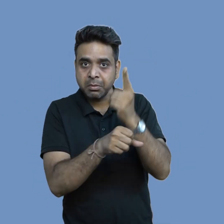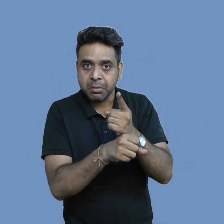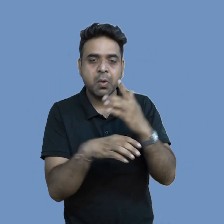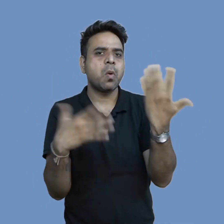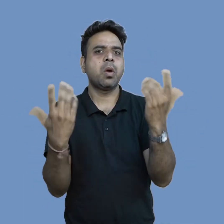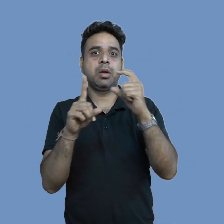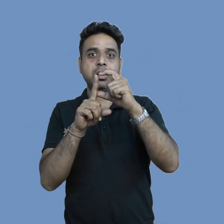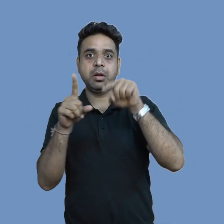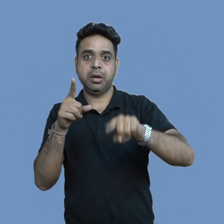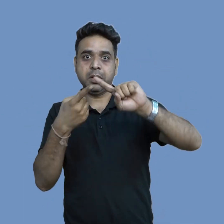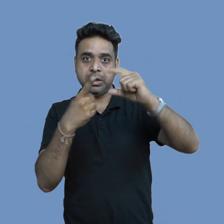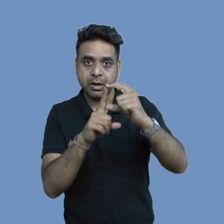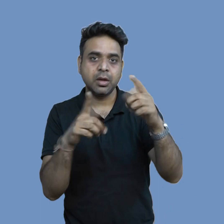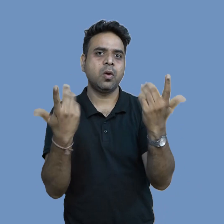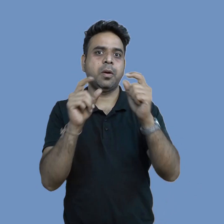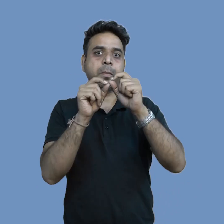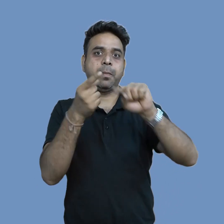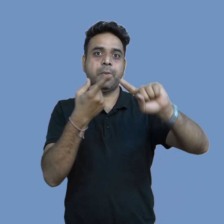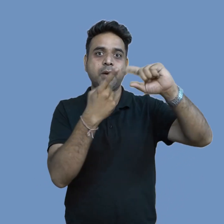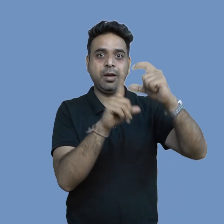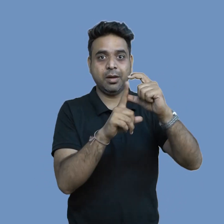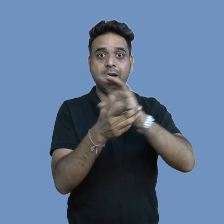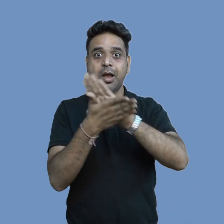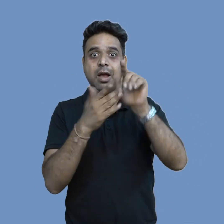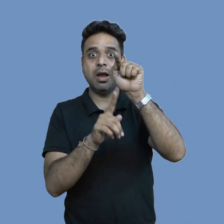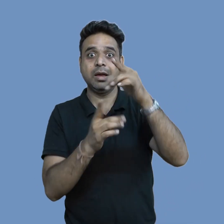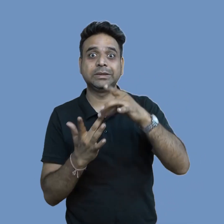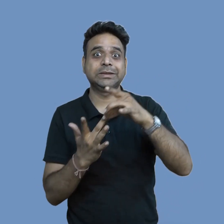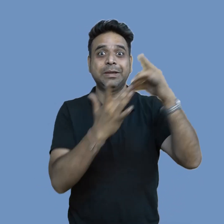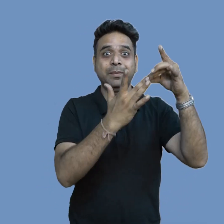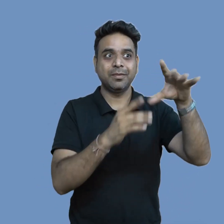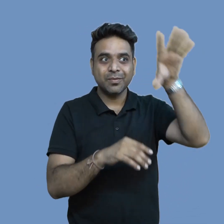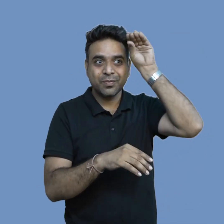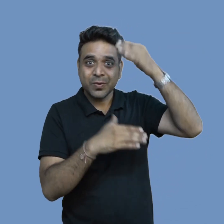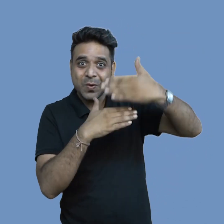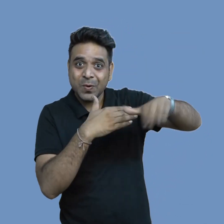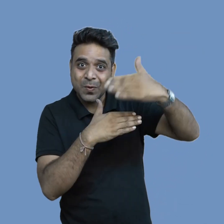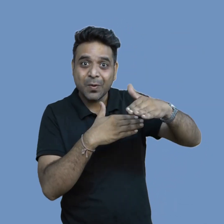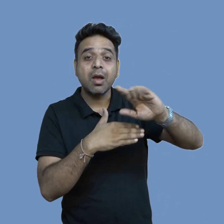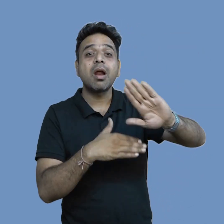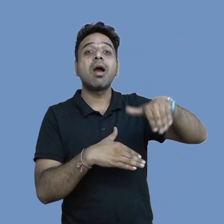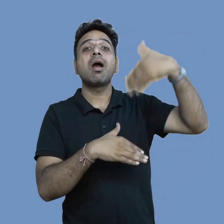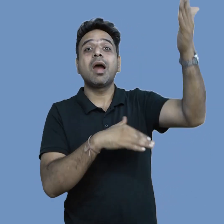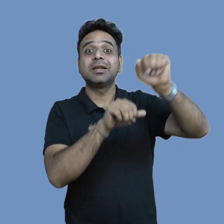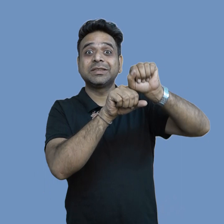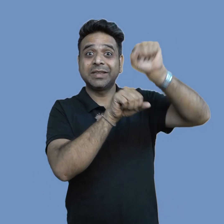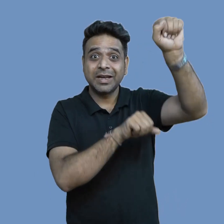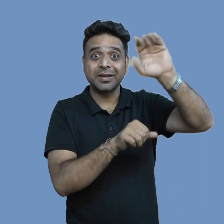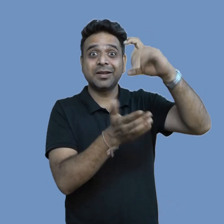जो कि डीटीएसएल कर रहे हैं या डिसली कर रहे हैं या बीएड के कोर्सेज कर रहे हैं, इस तरह के कोई विशेष कोर्सेज कर रहे हैं जो कि आगे आने वाले समय